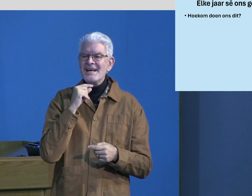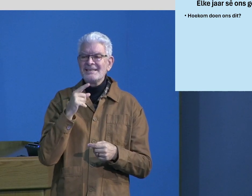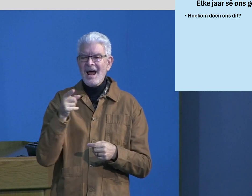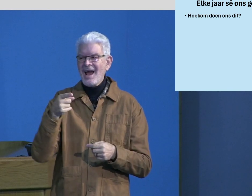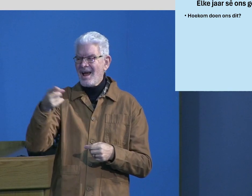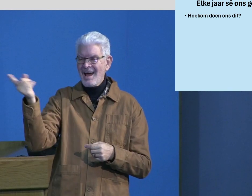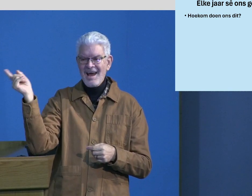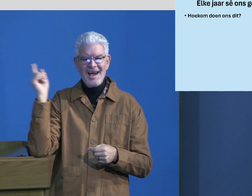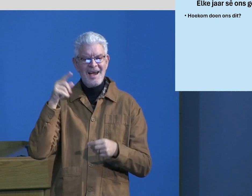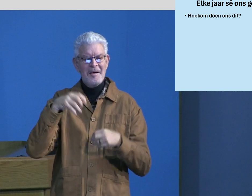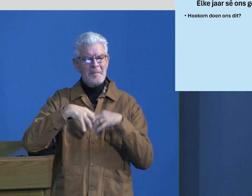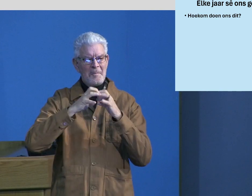Rian sê,